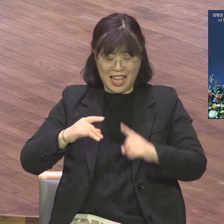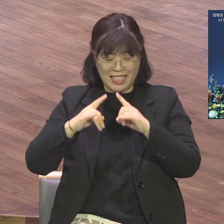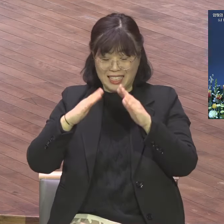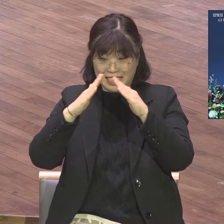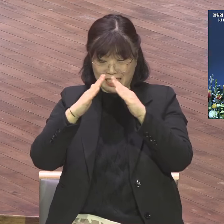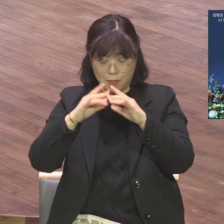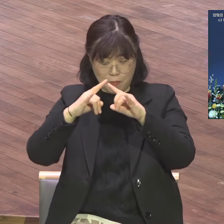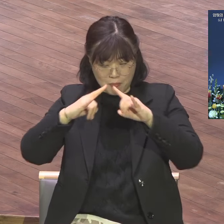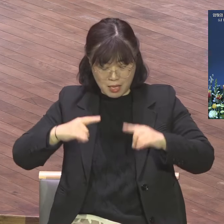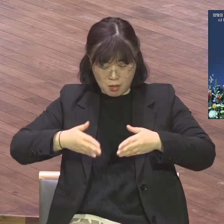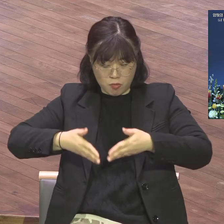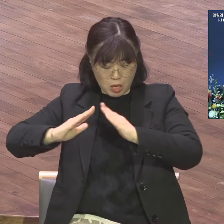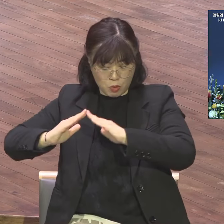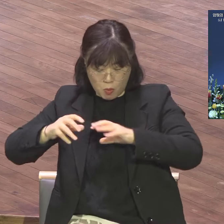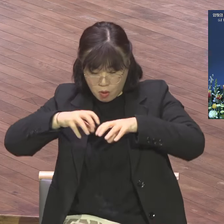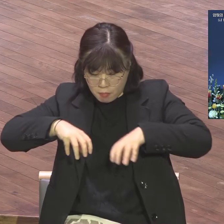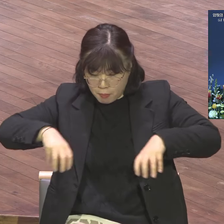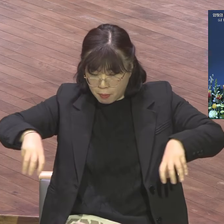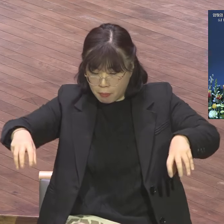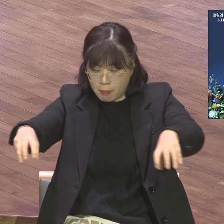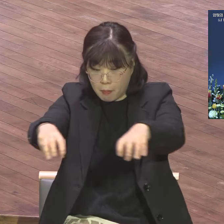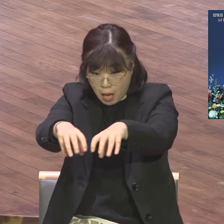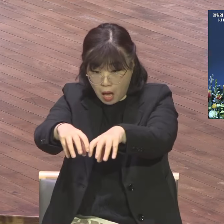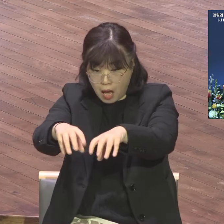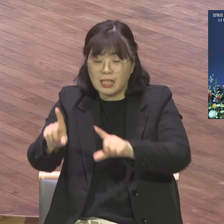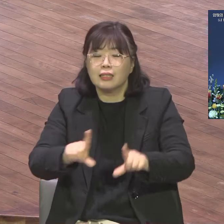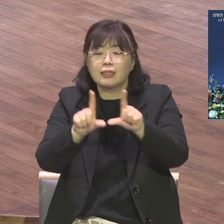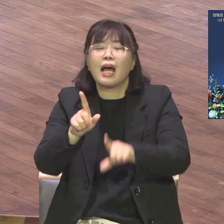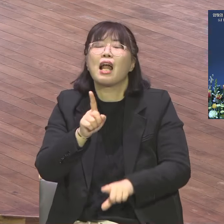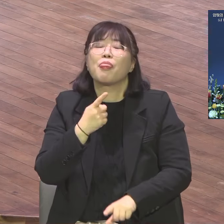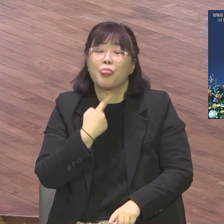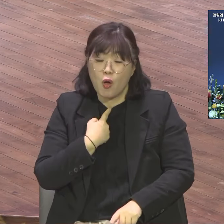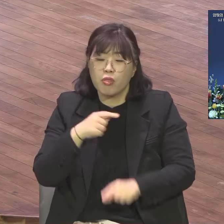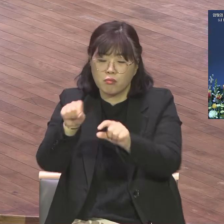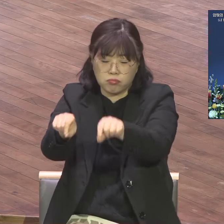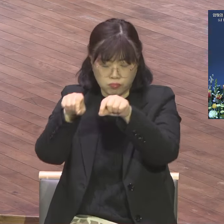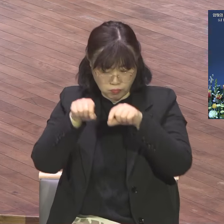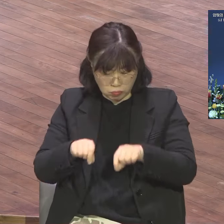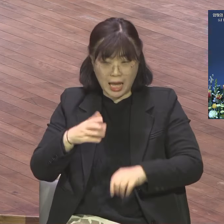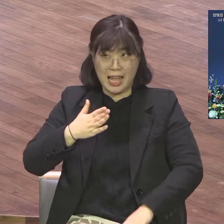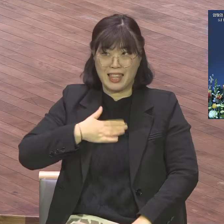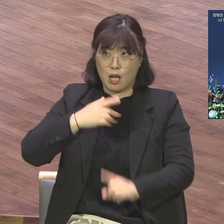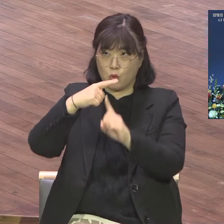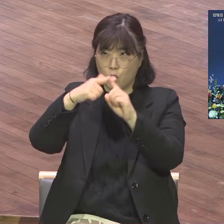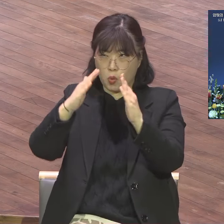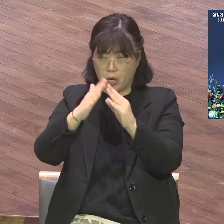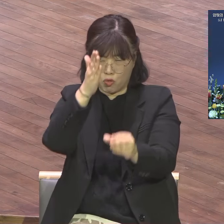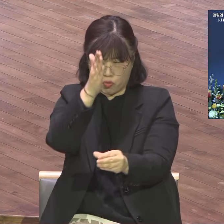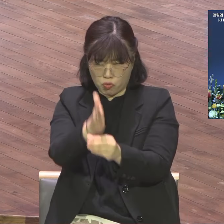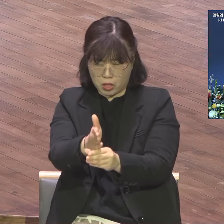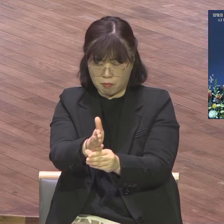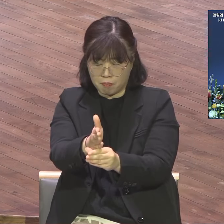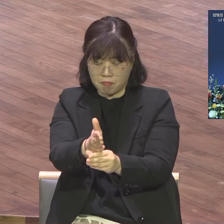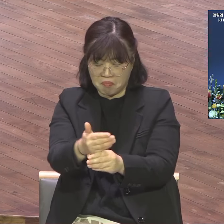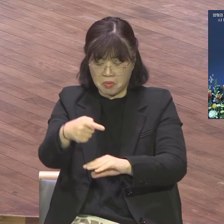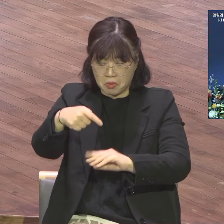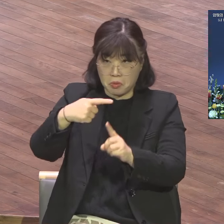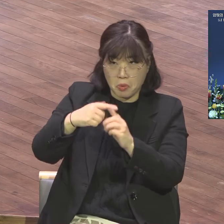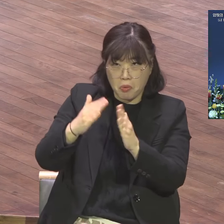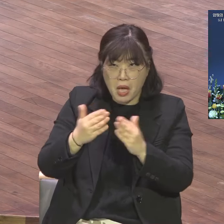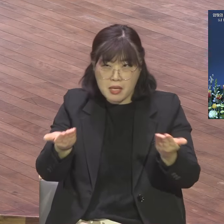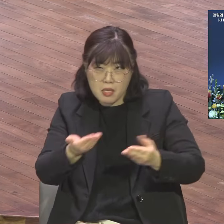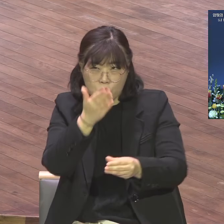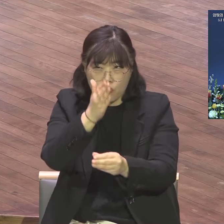하나님께서 내게 주신 직분 중심, 이 성전 중심이 그거거든요. 직분, 이 하나님 앞에 직분을 맡았으니